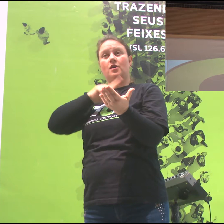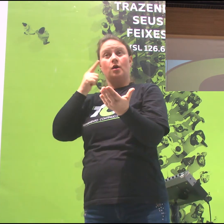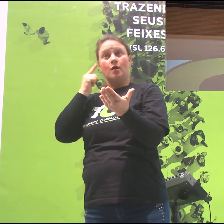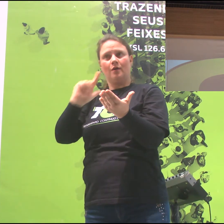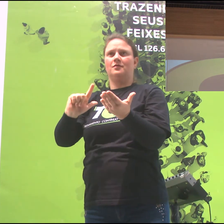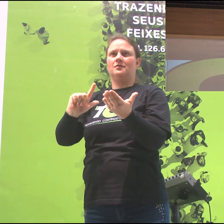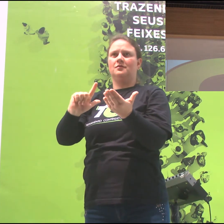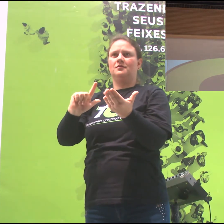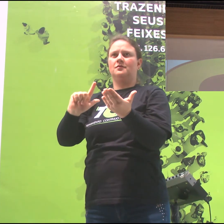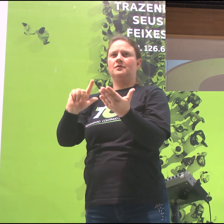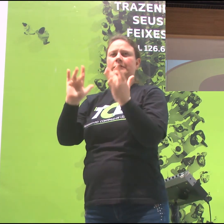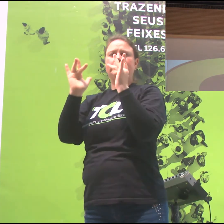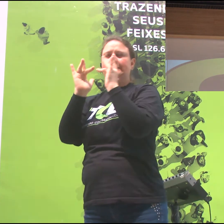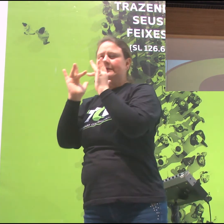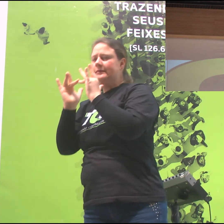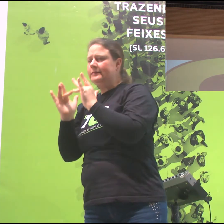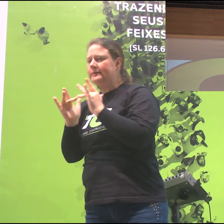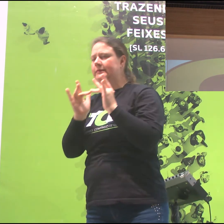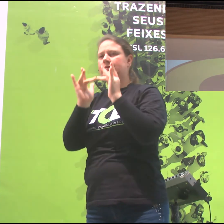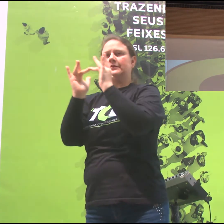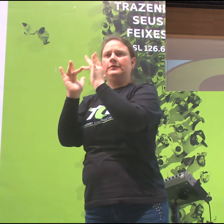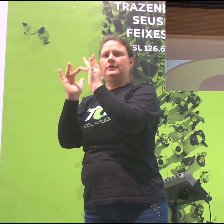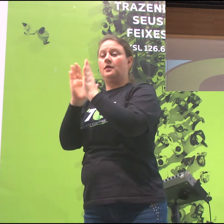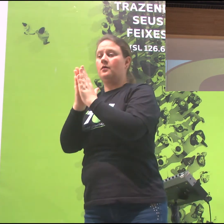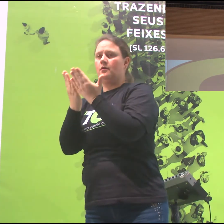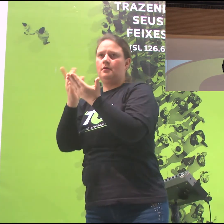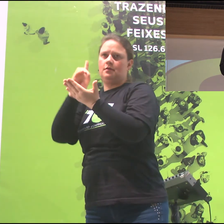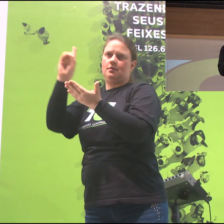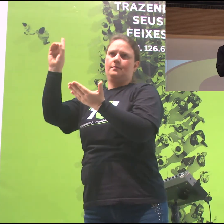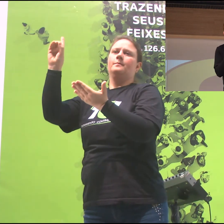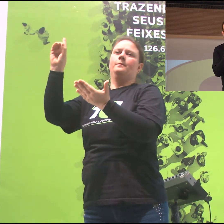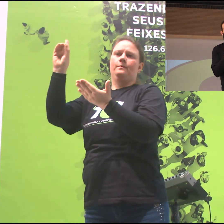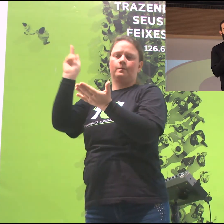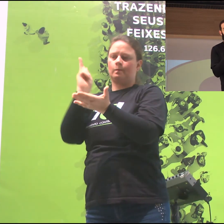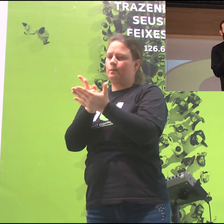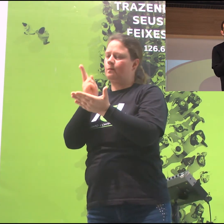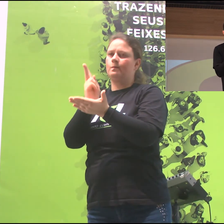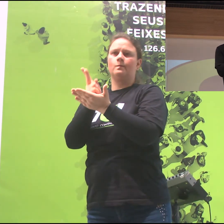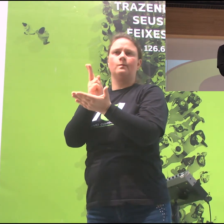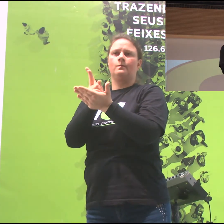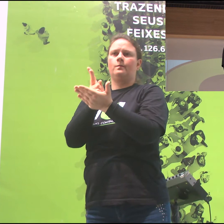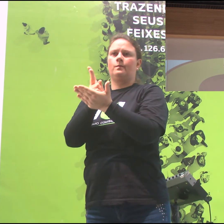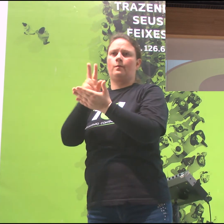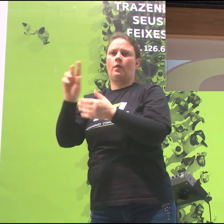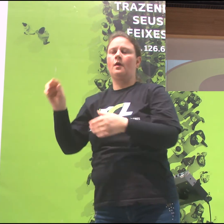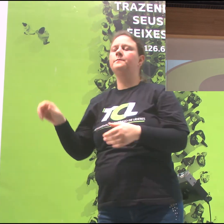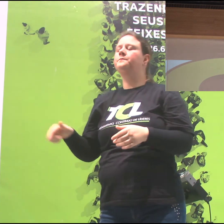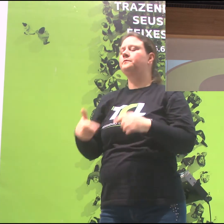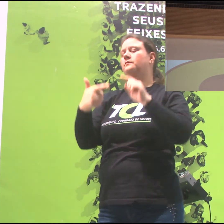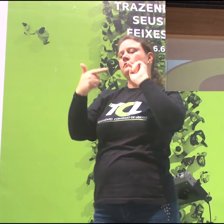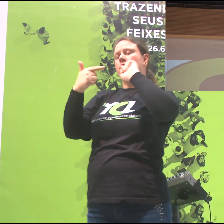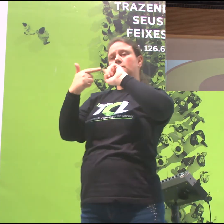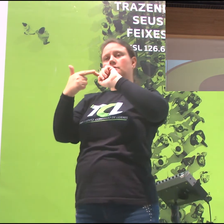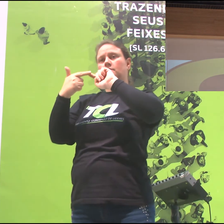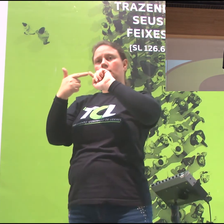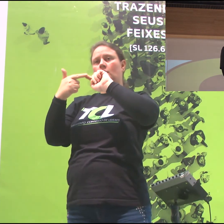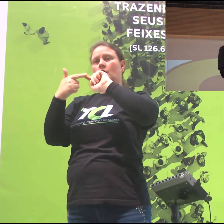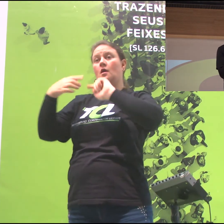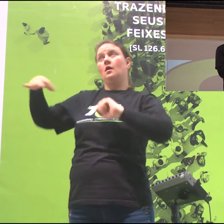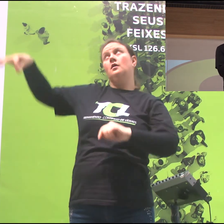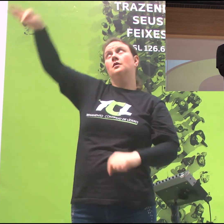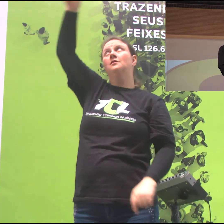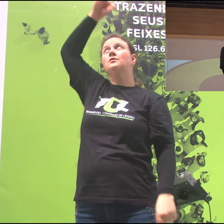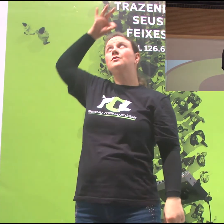tivermos contato com a palavra. Agora, a segunda parte, ou a outra parte, que é a do Espírito, nós precisamos